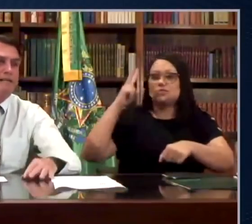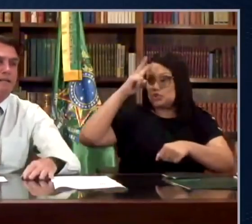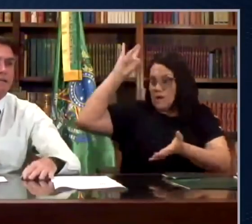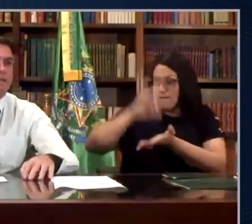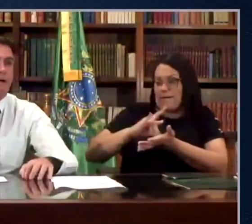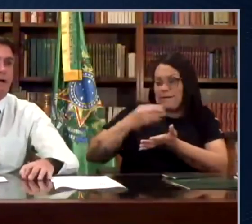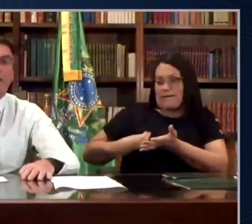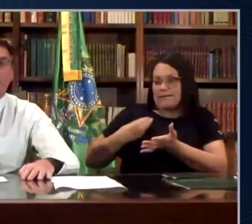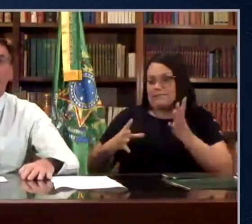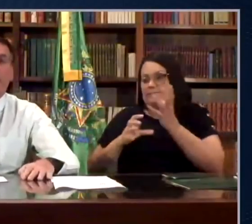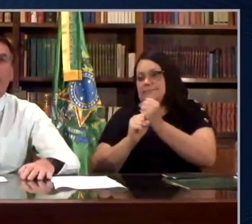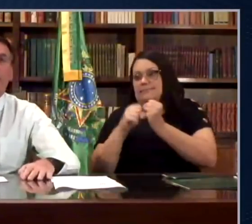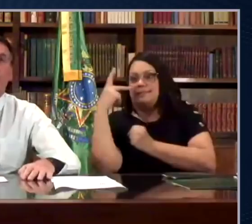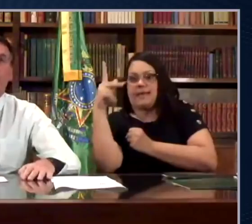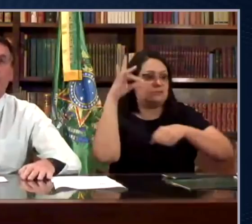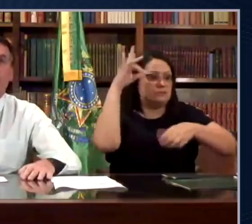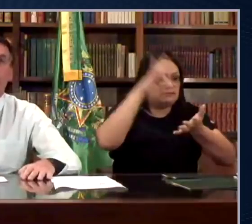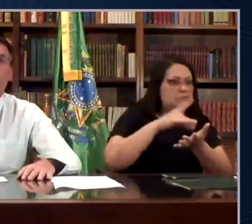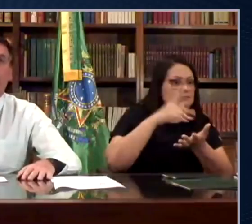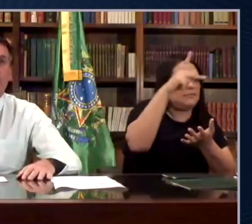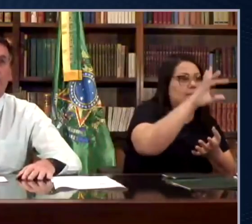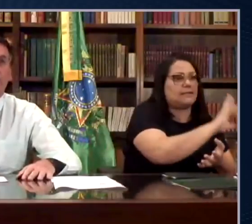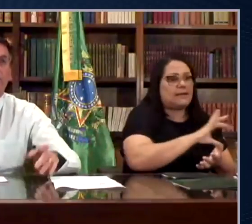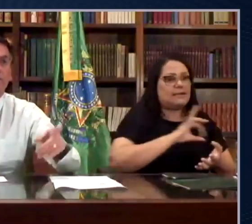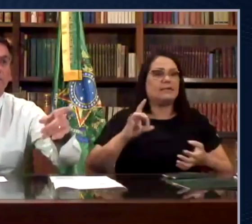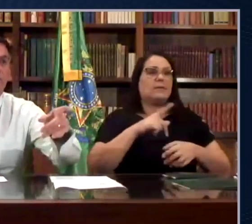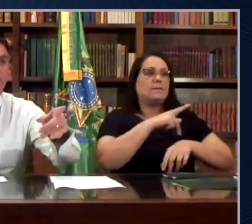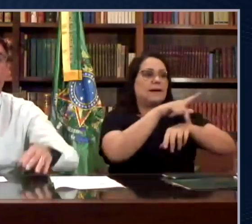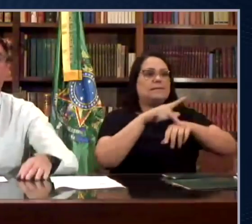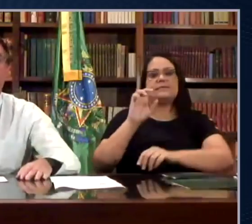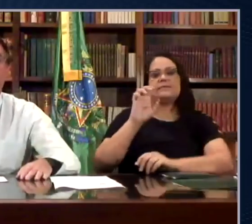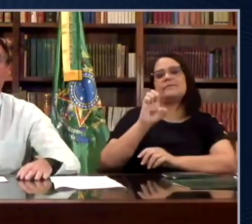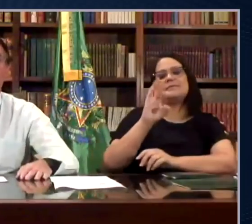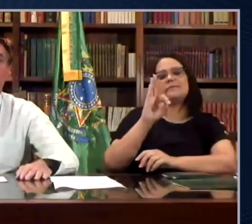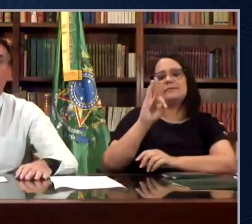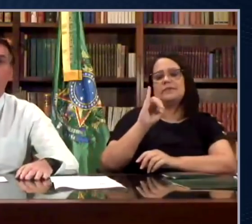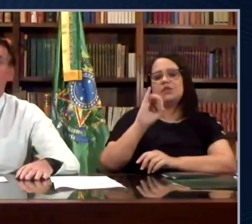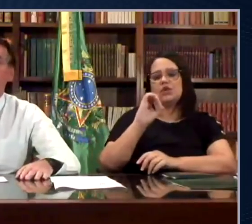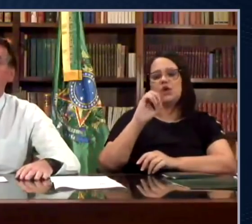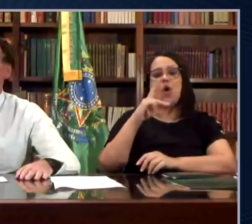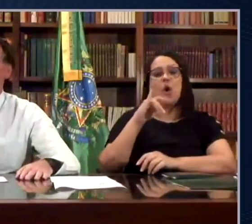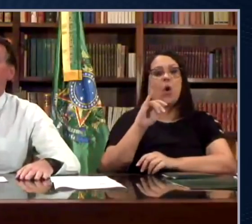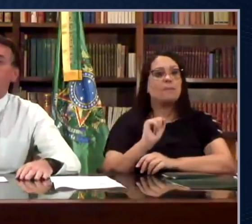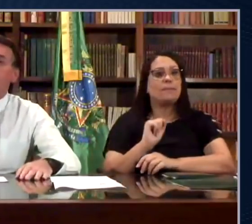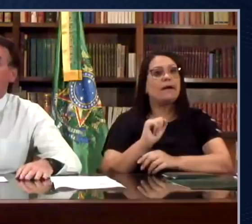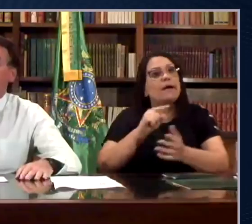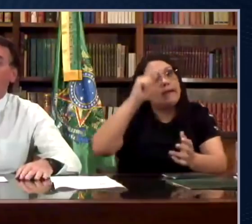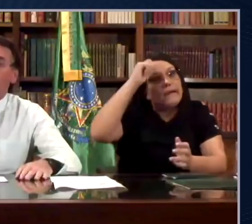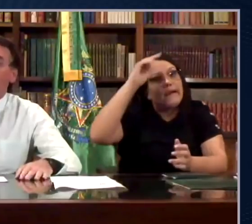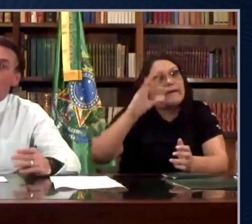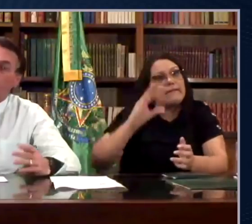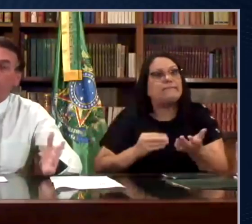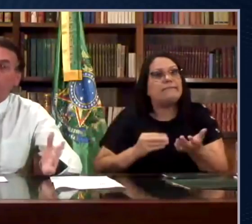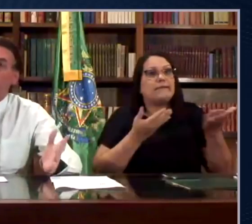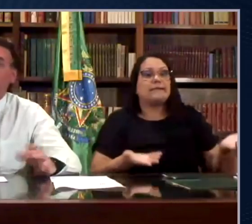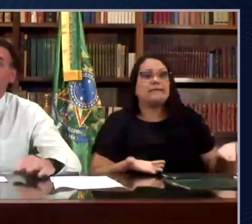país dele tem a sua realidade, que é o país africano. Etiópia. O Brasil aqui tem